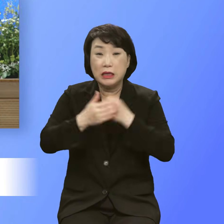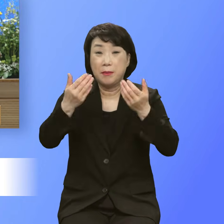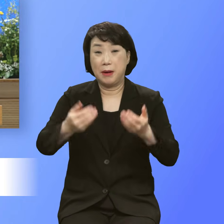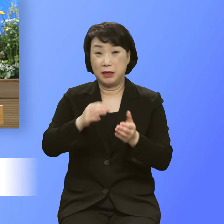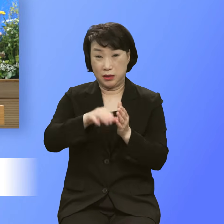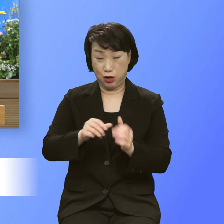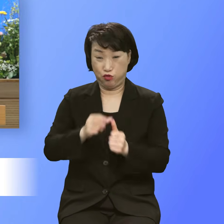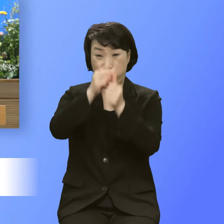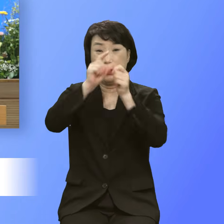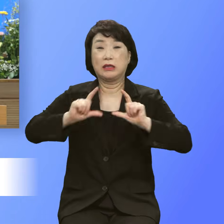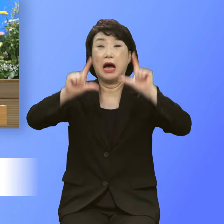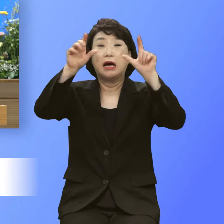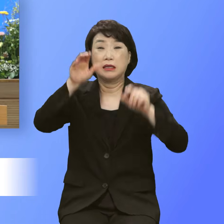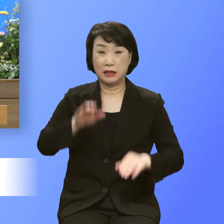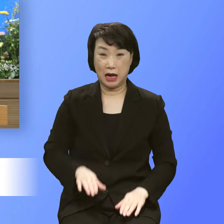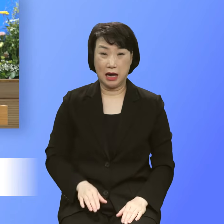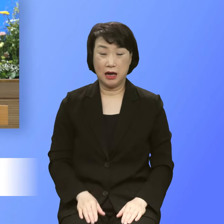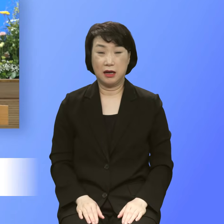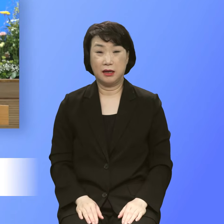구원의 날이로다.